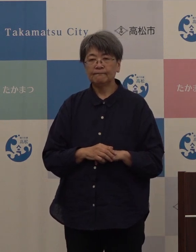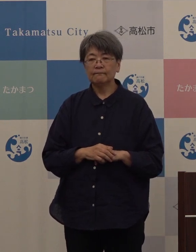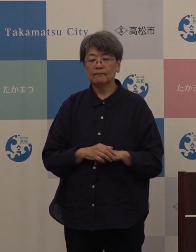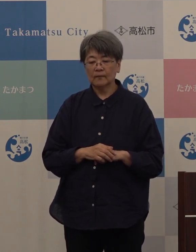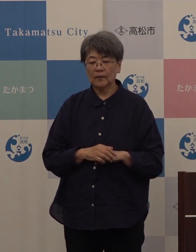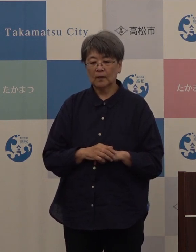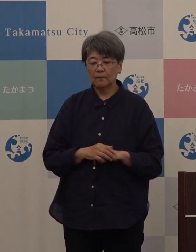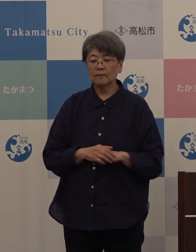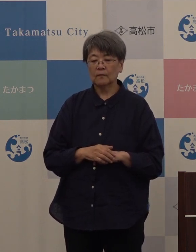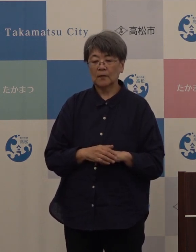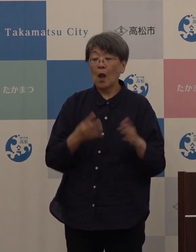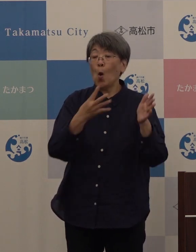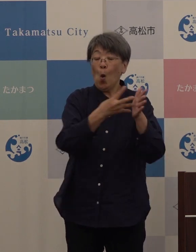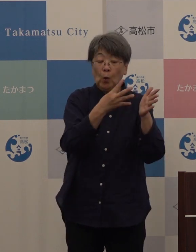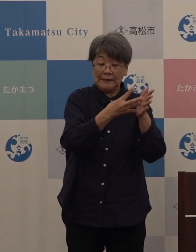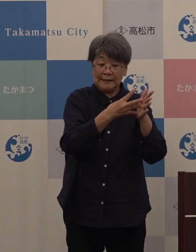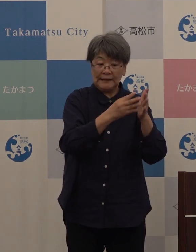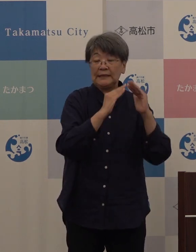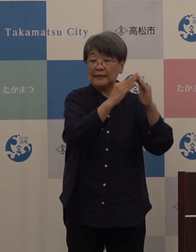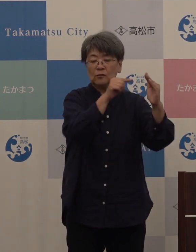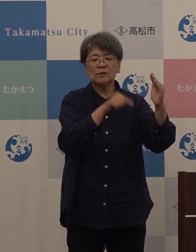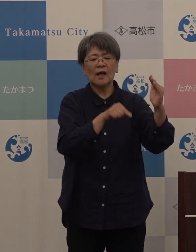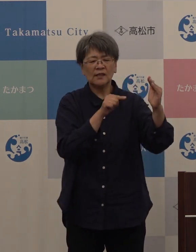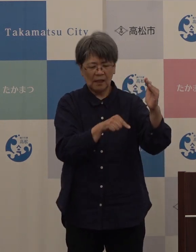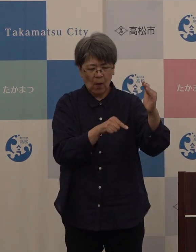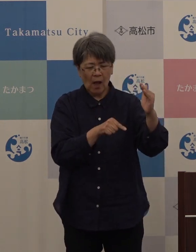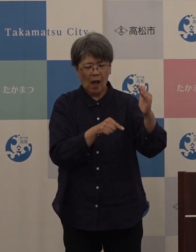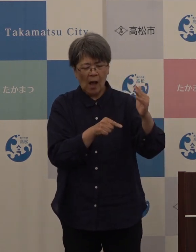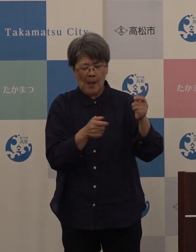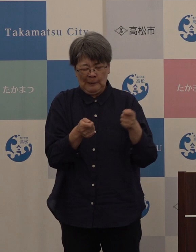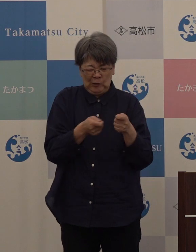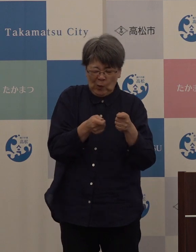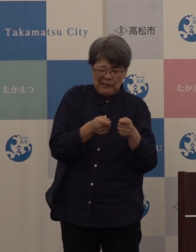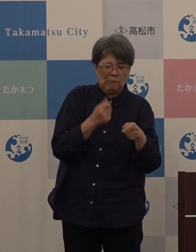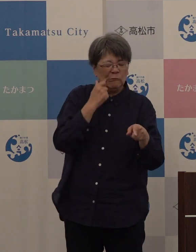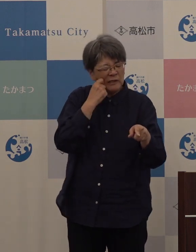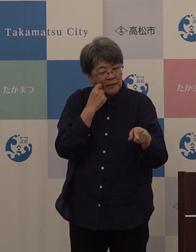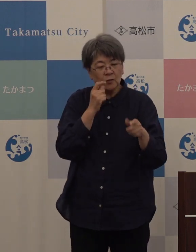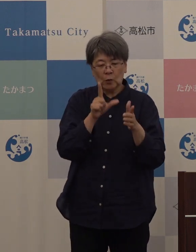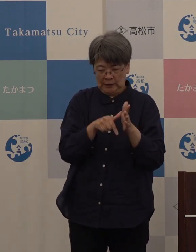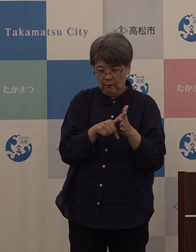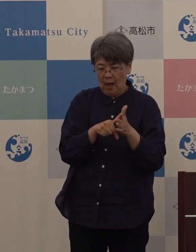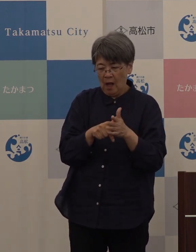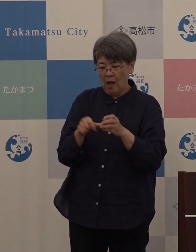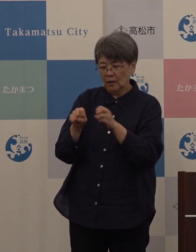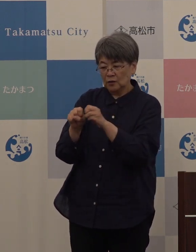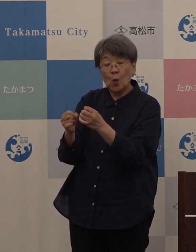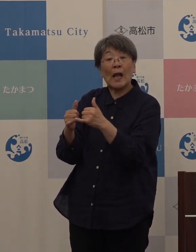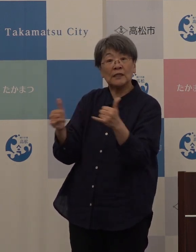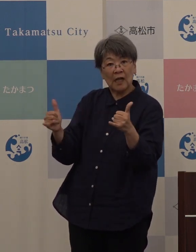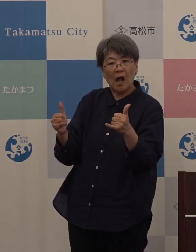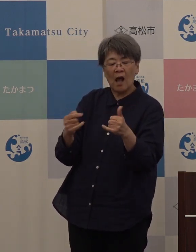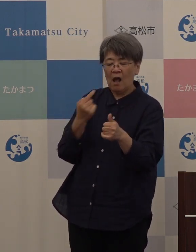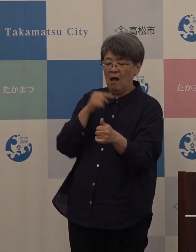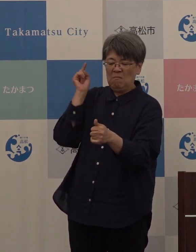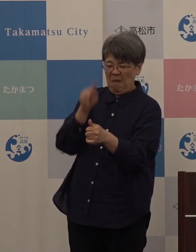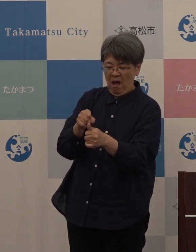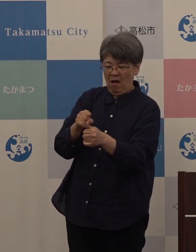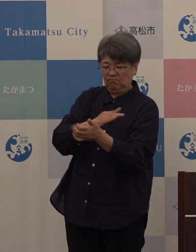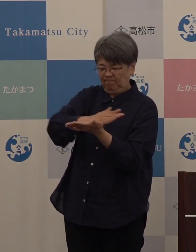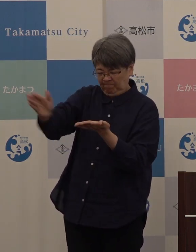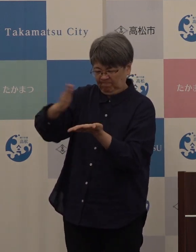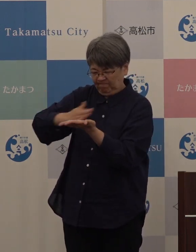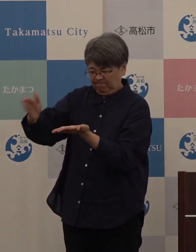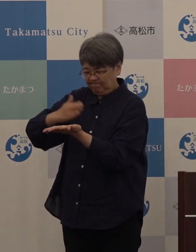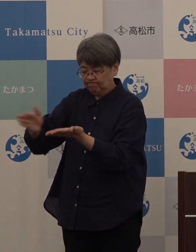法人に対しましては、利用調整が困難な場合にあっても強制的に退所させることのないよう利用者の人権